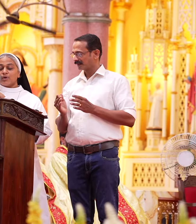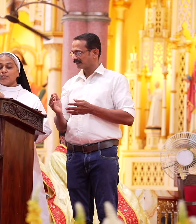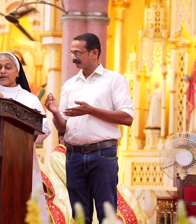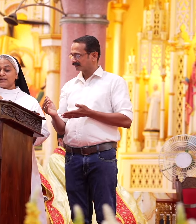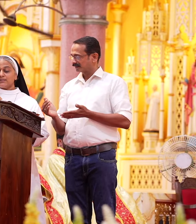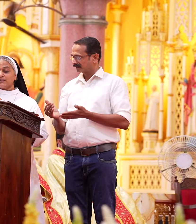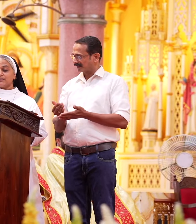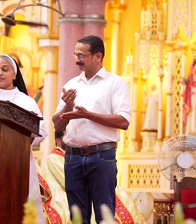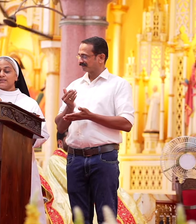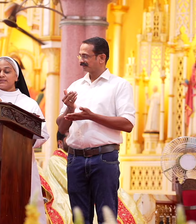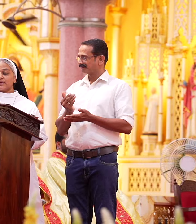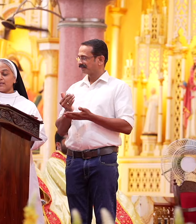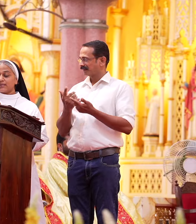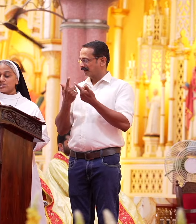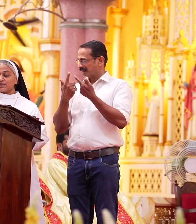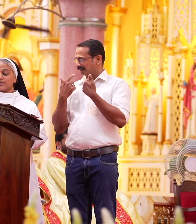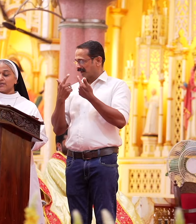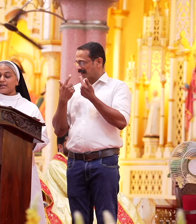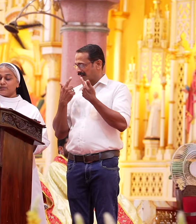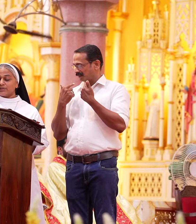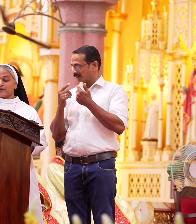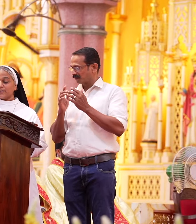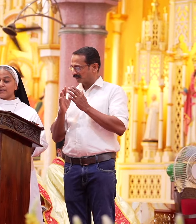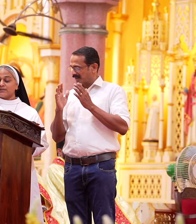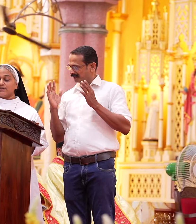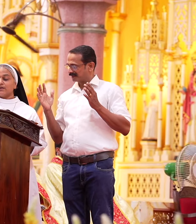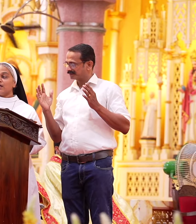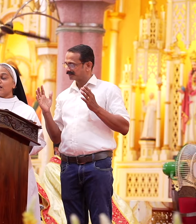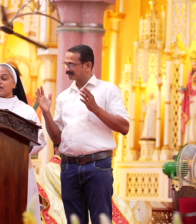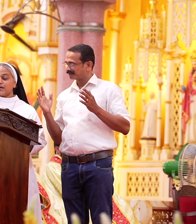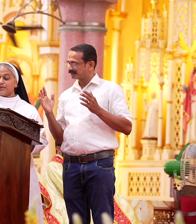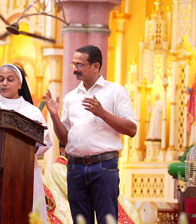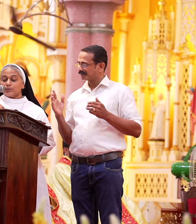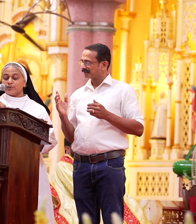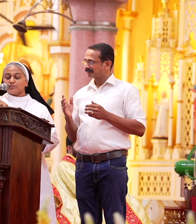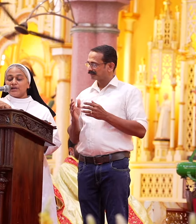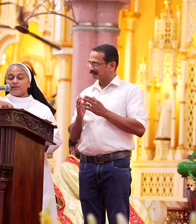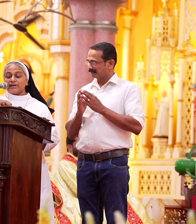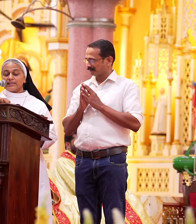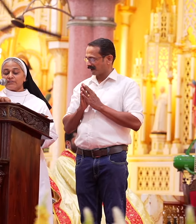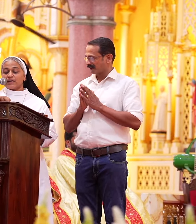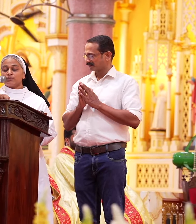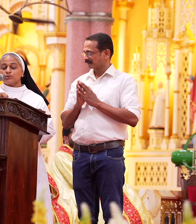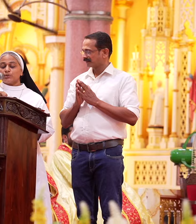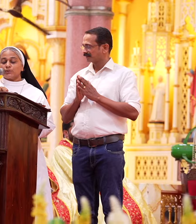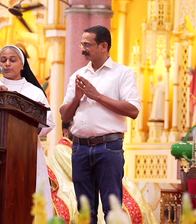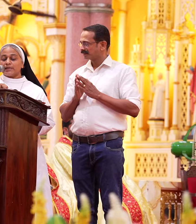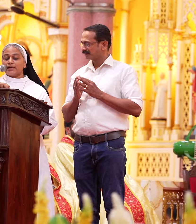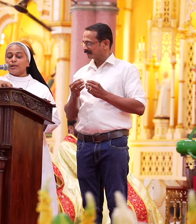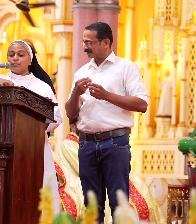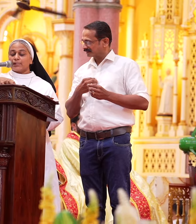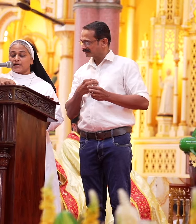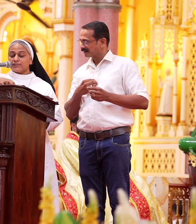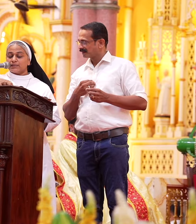ക്രിസ്തു മരണത്തിൽ നിന്ന് തന്നെ രക്ഷിക്കാൻ കഴിവുള്ളവനാണ്. കണ്ണീരോടും വലിയ വിലാപത്തോടും